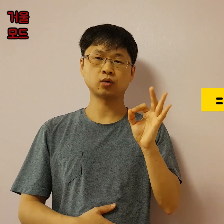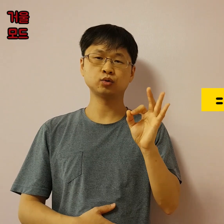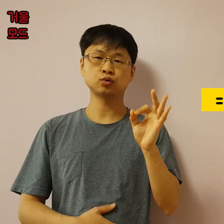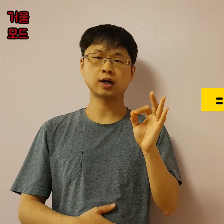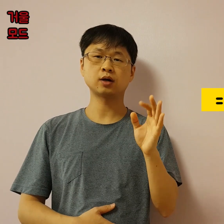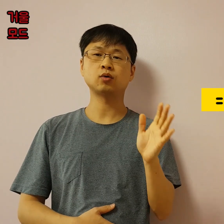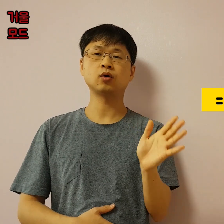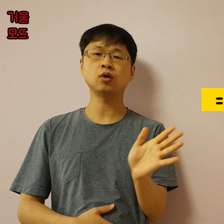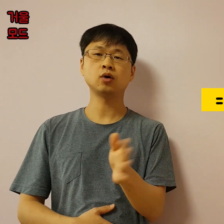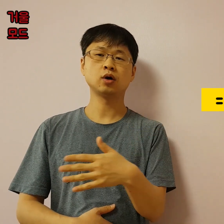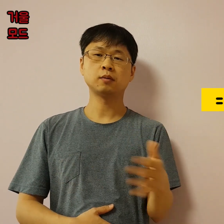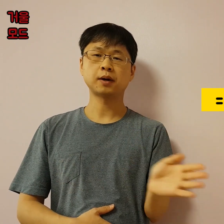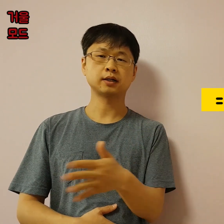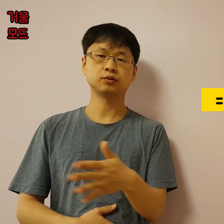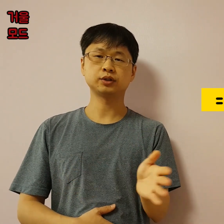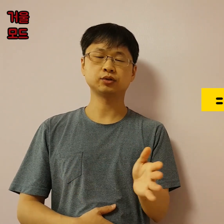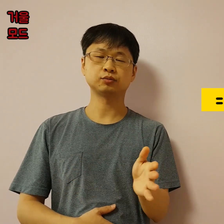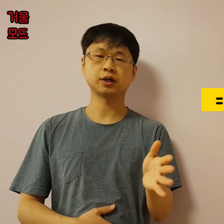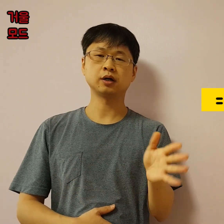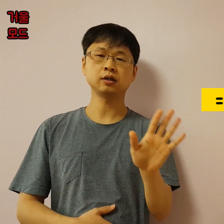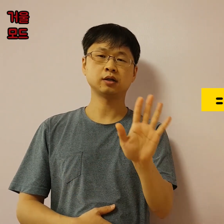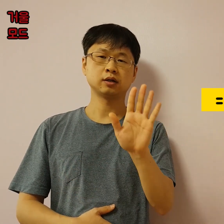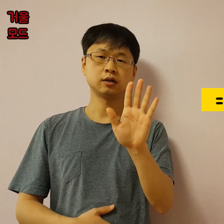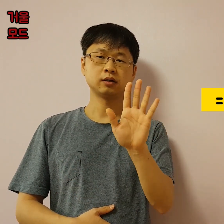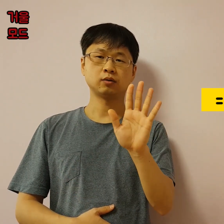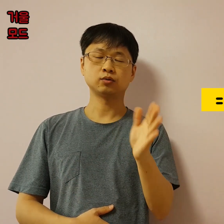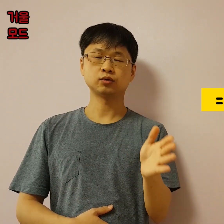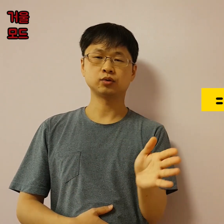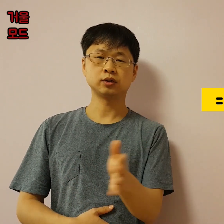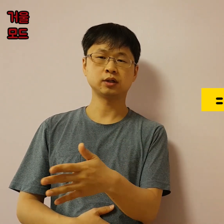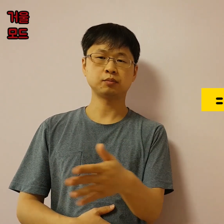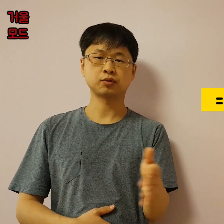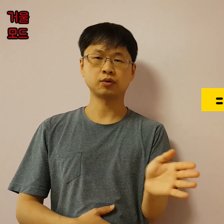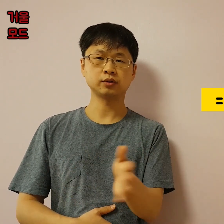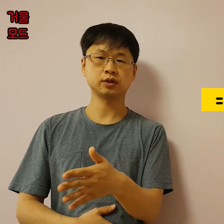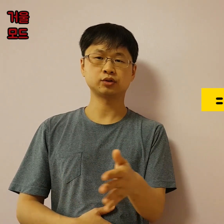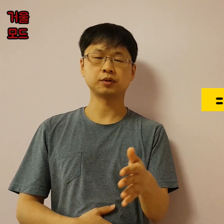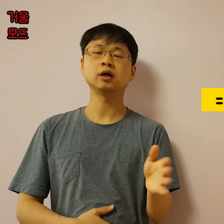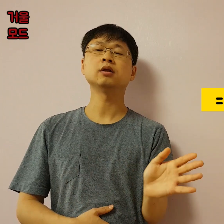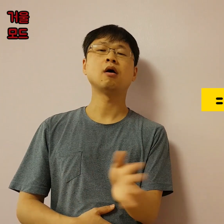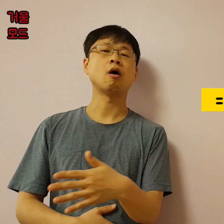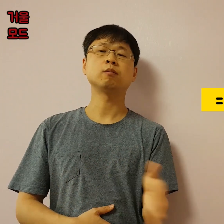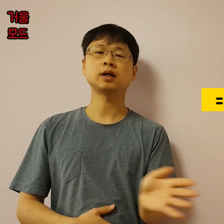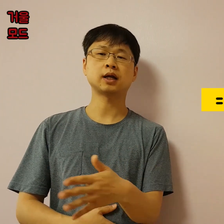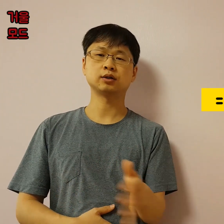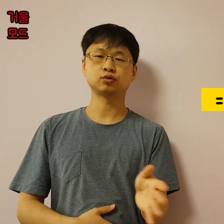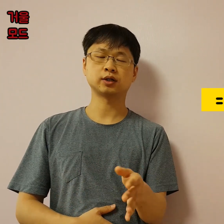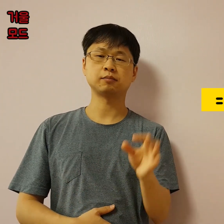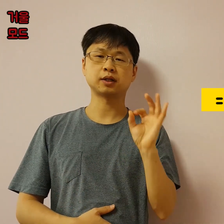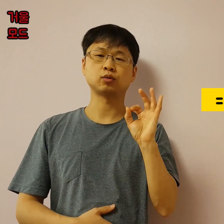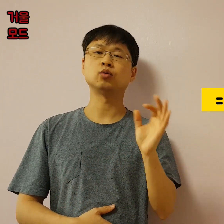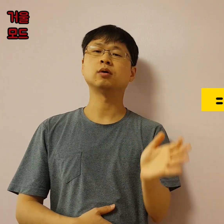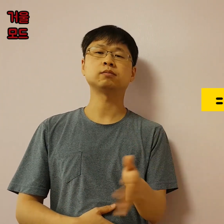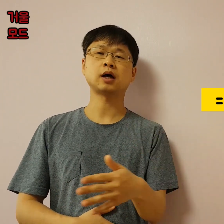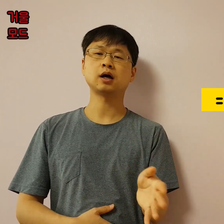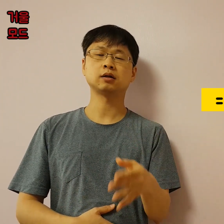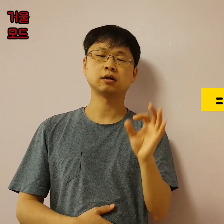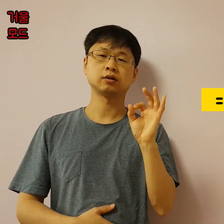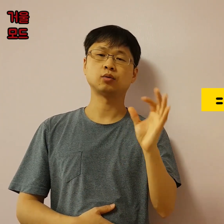돈 수화하고 팔을 휘저어주면 오른손을 옆으로 흔들어주면 없다라는 수어가 됩니다. 돈 없다?